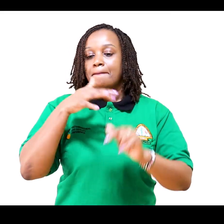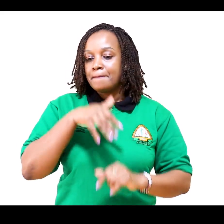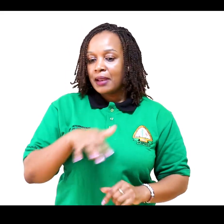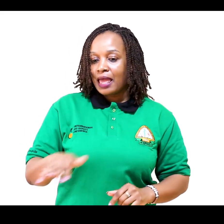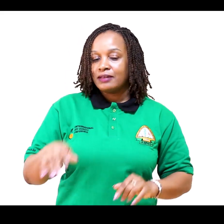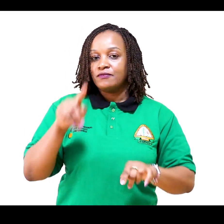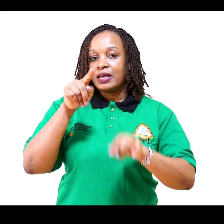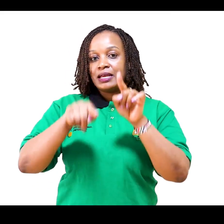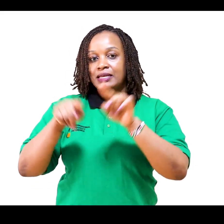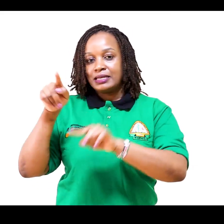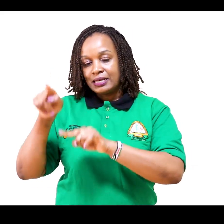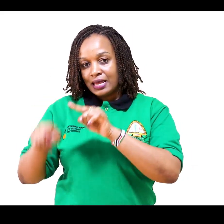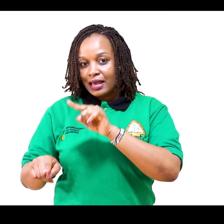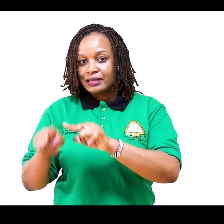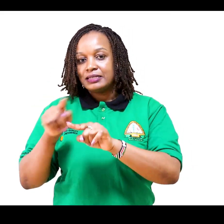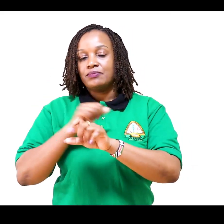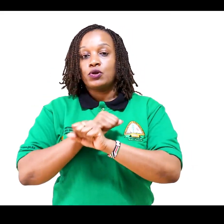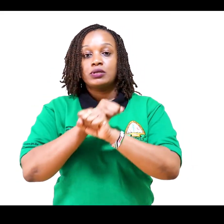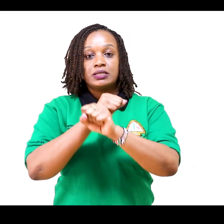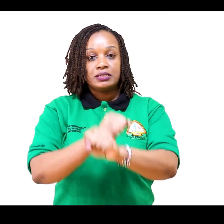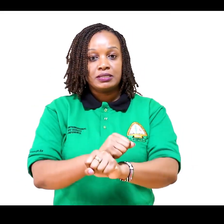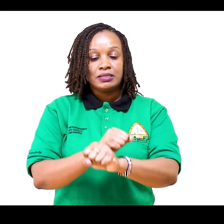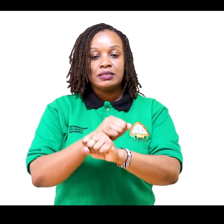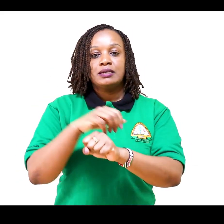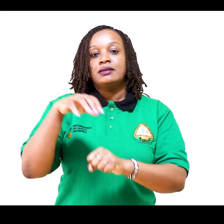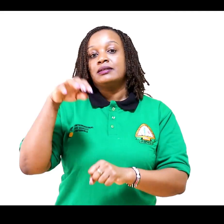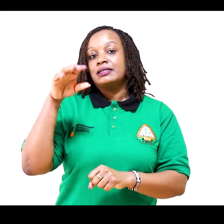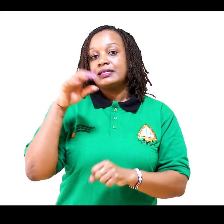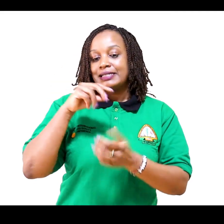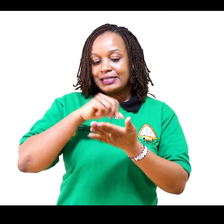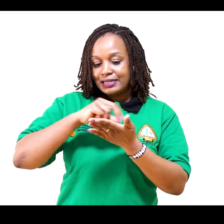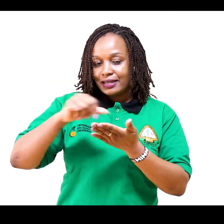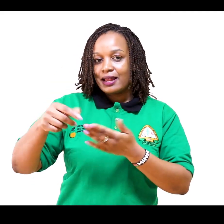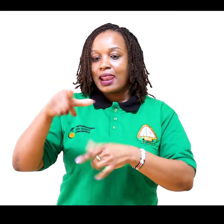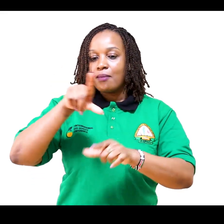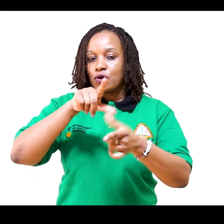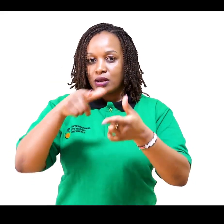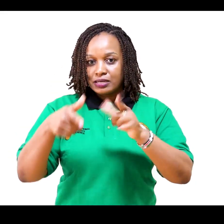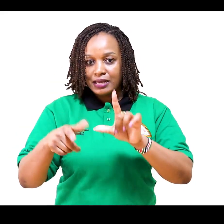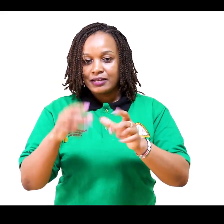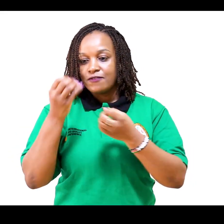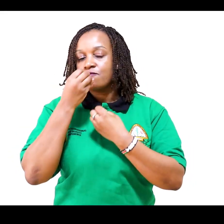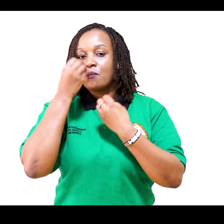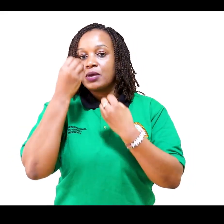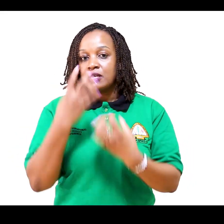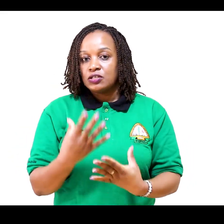aina za mimea, SC na PVPs, kadi ya mbegu na mfumo